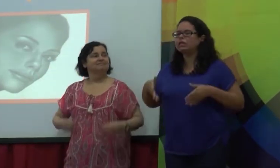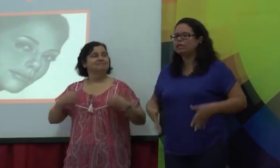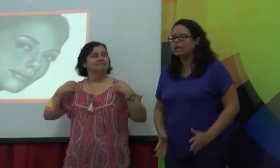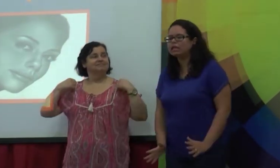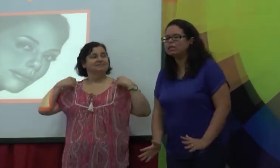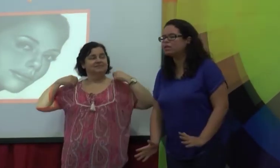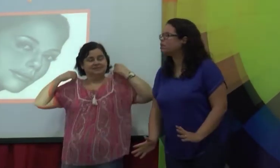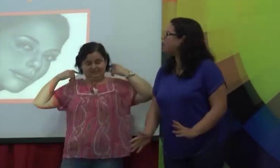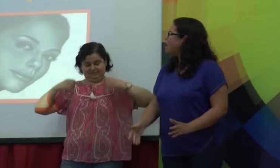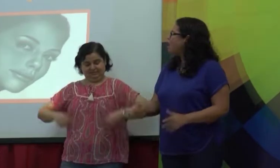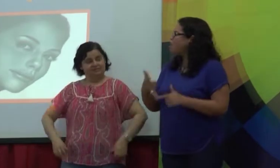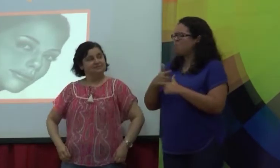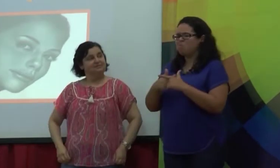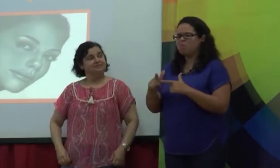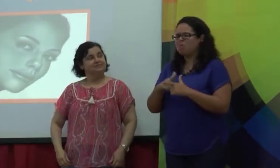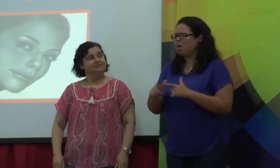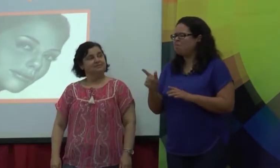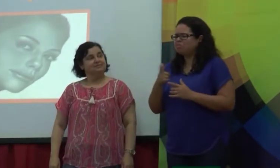físicas.